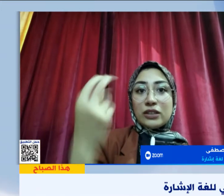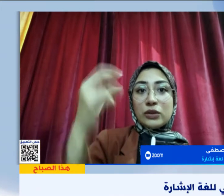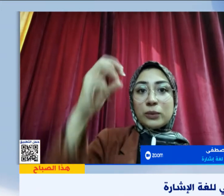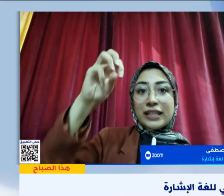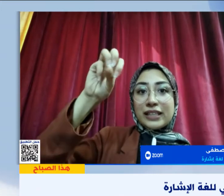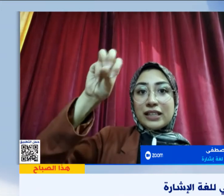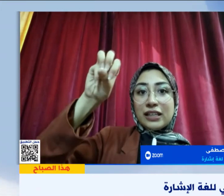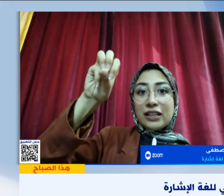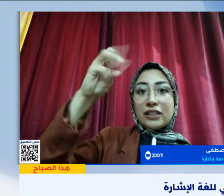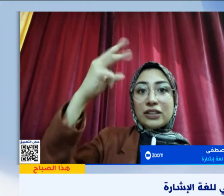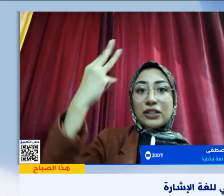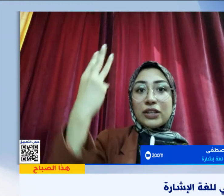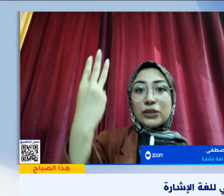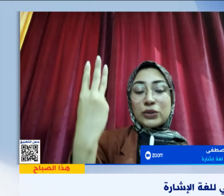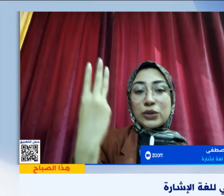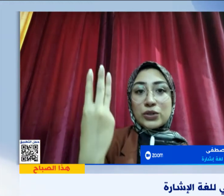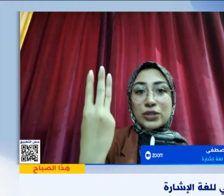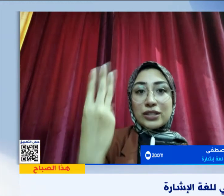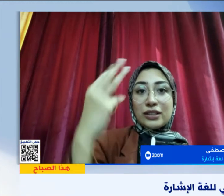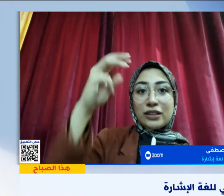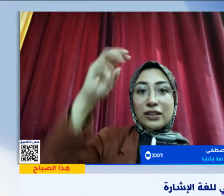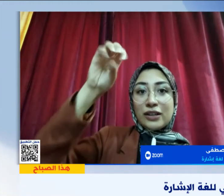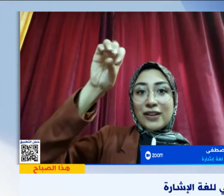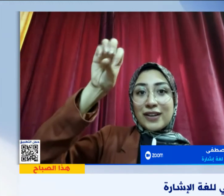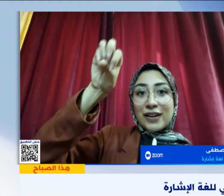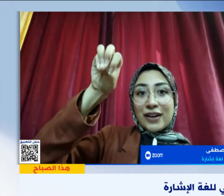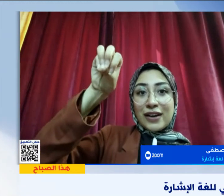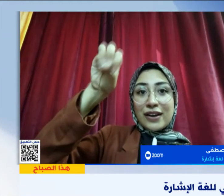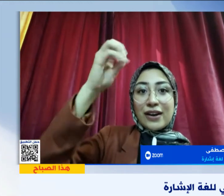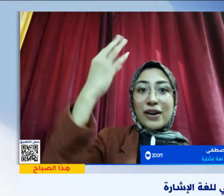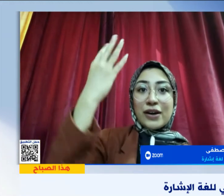12 بعد كده 13